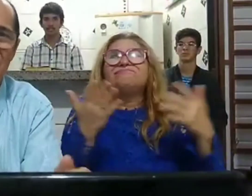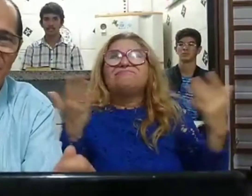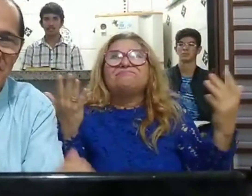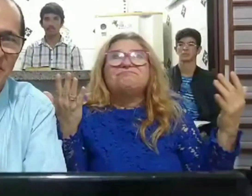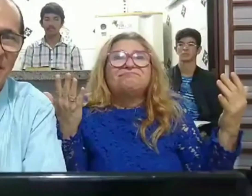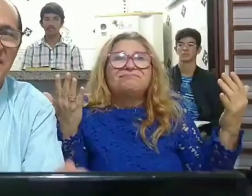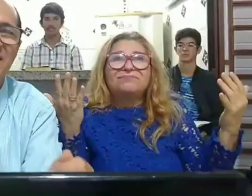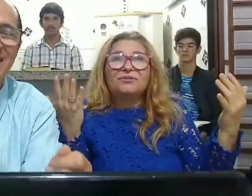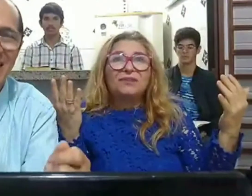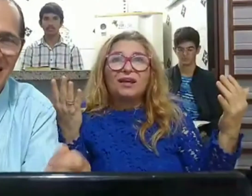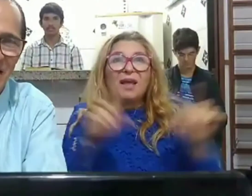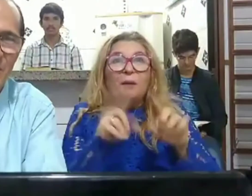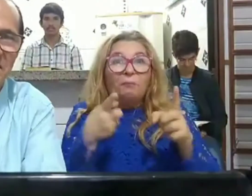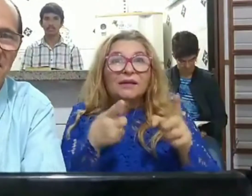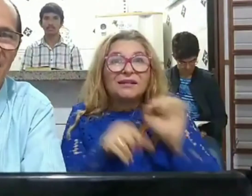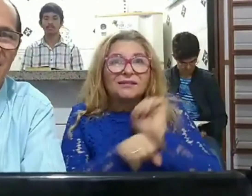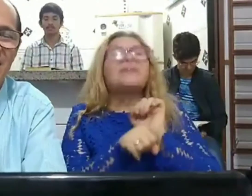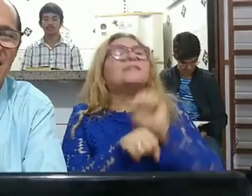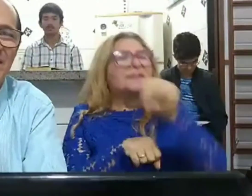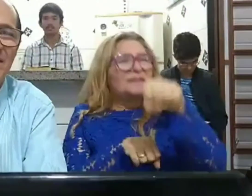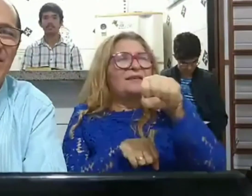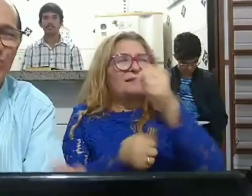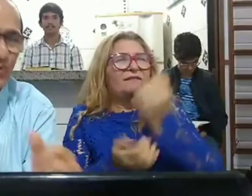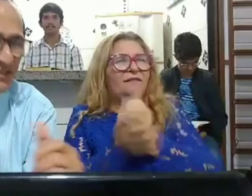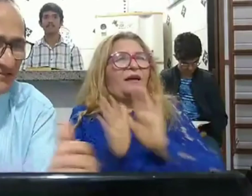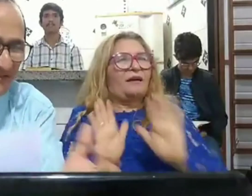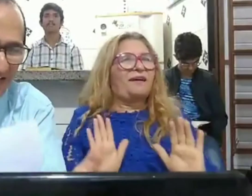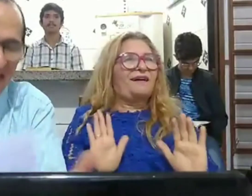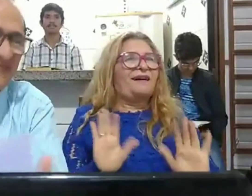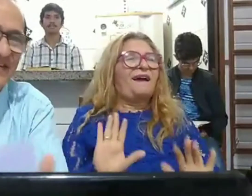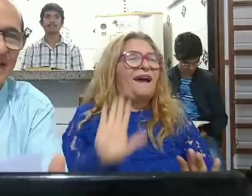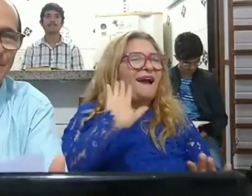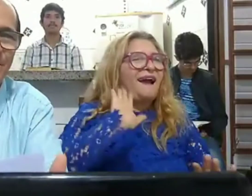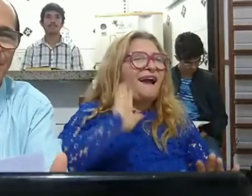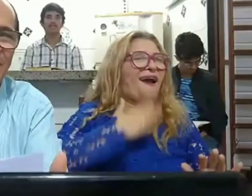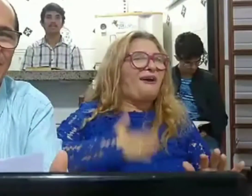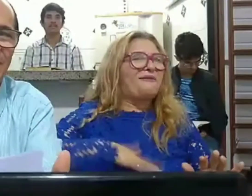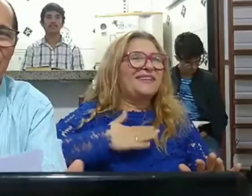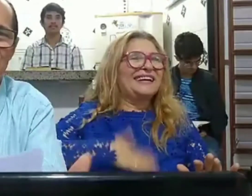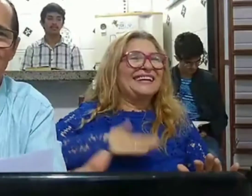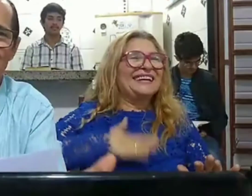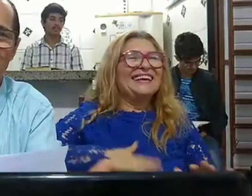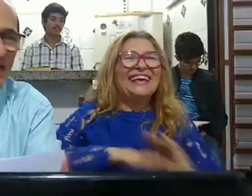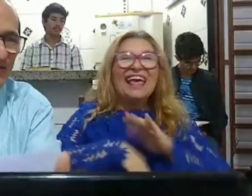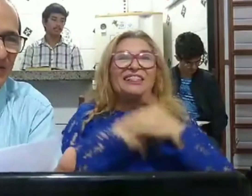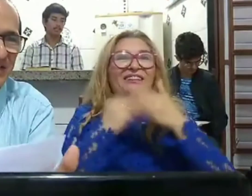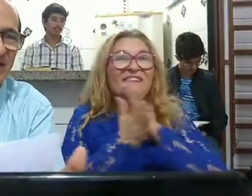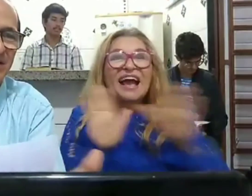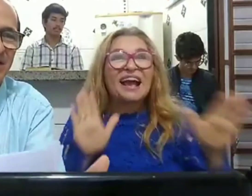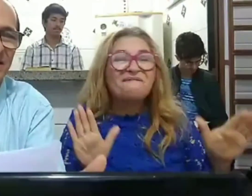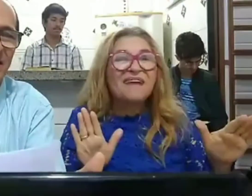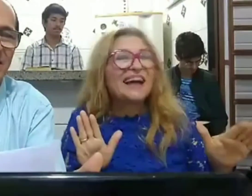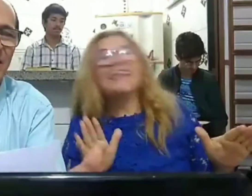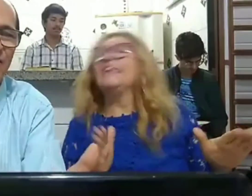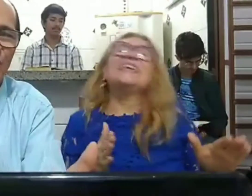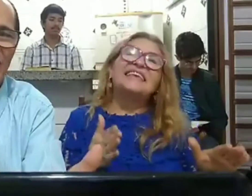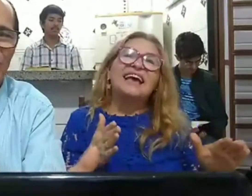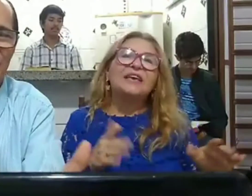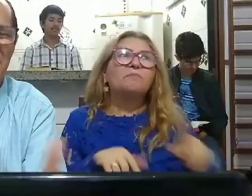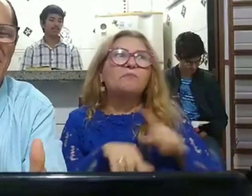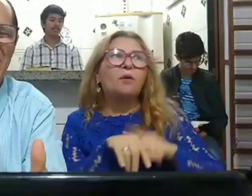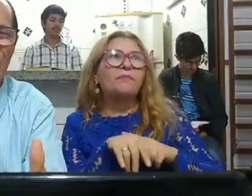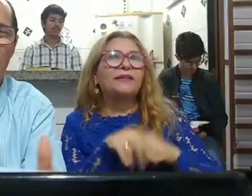nós temos esperança de que ela vai passar. De que tudo isso vai ter fim. E vai chegar o momento da gente não